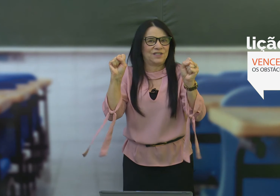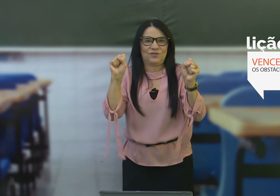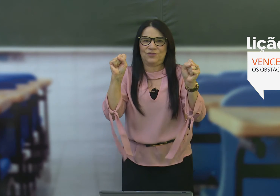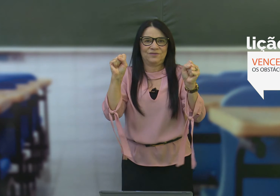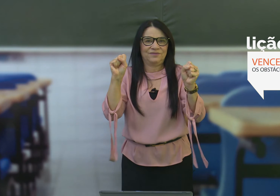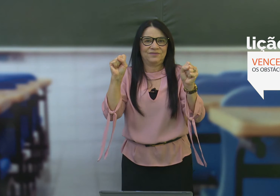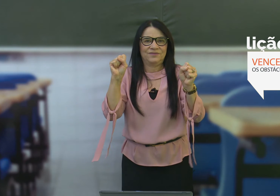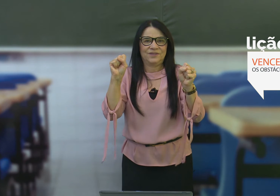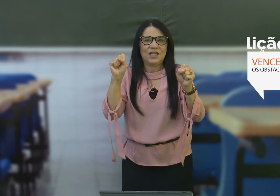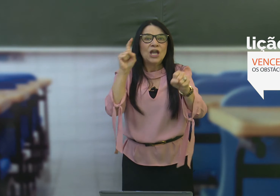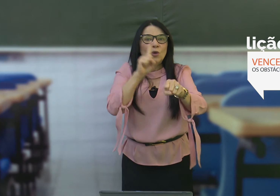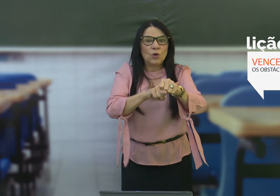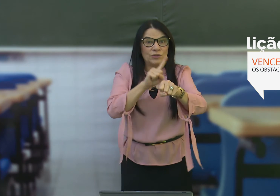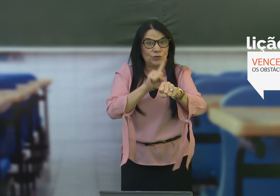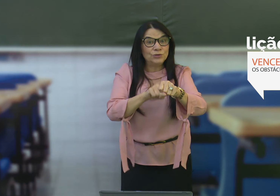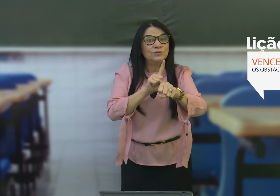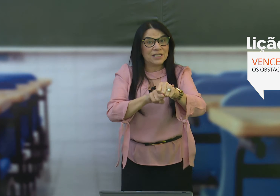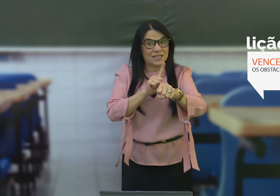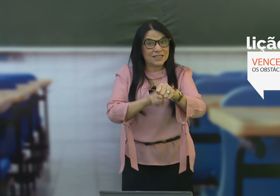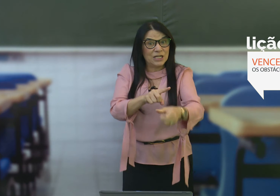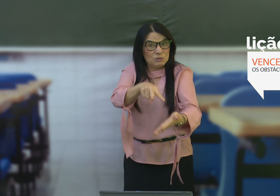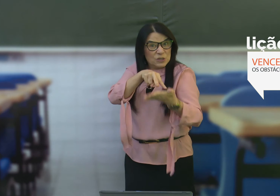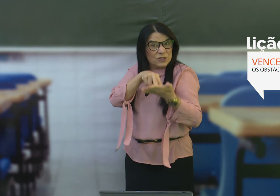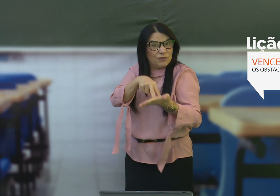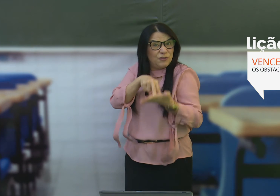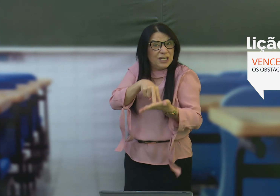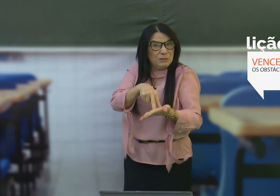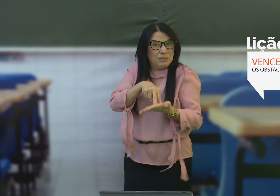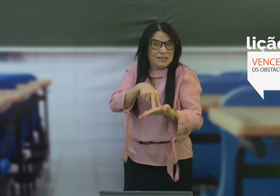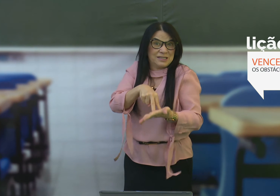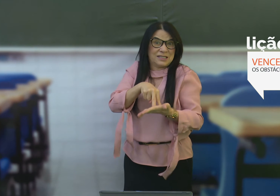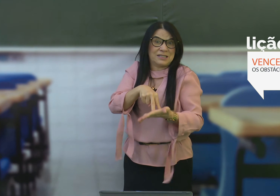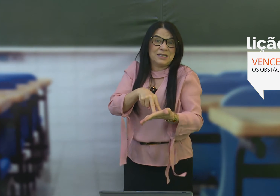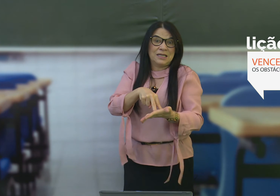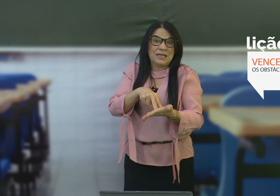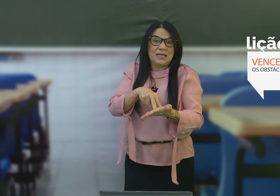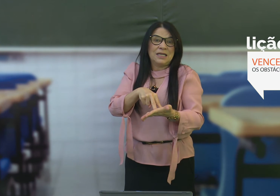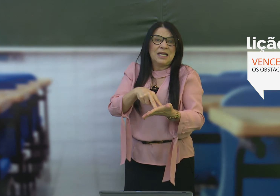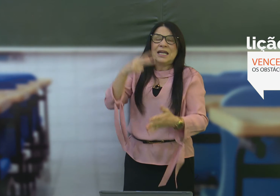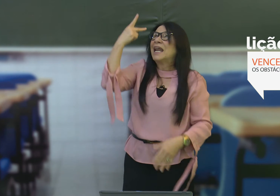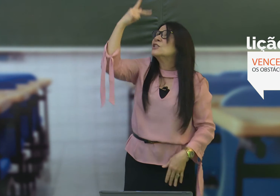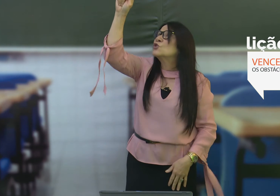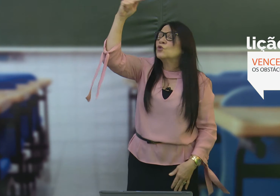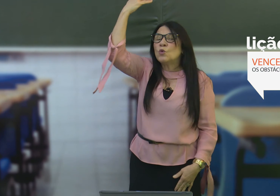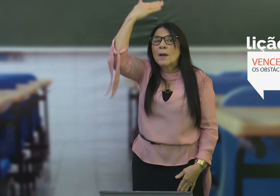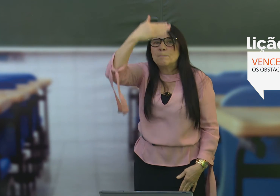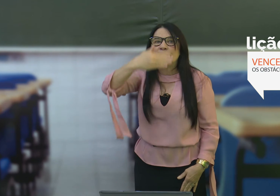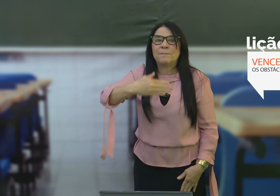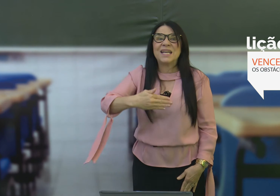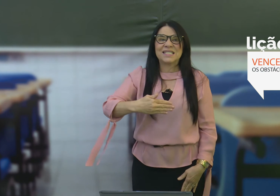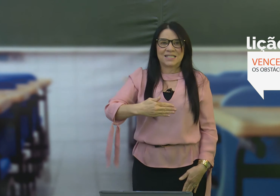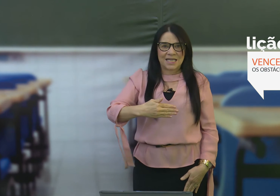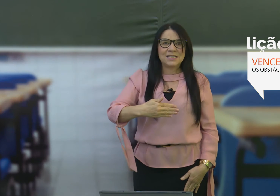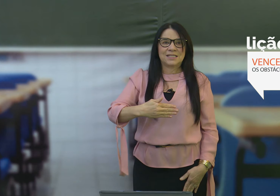impossível. Quando estamos firmes na sua